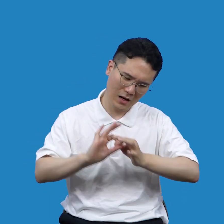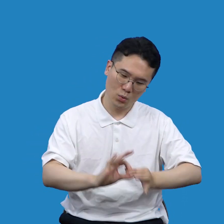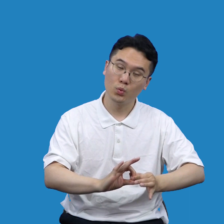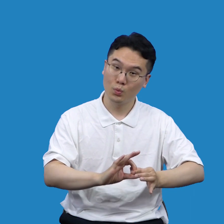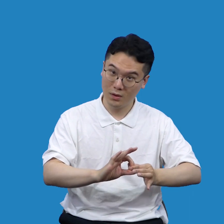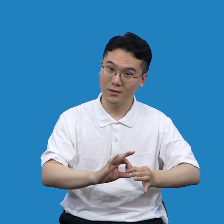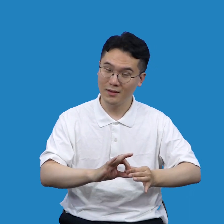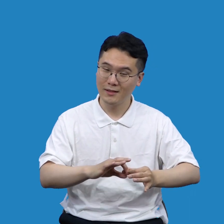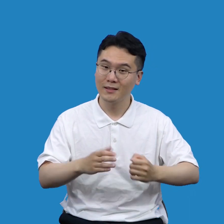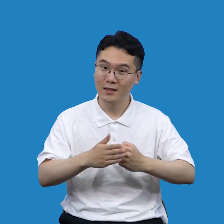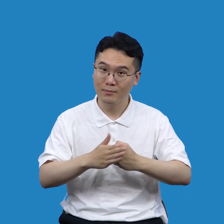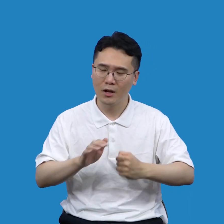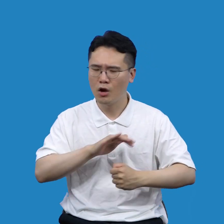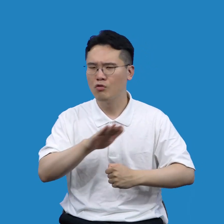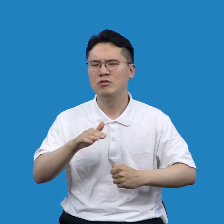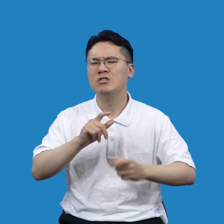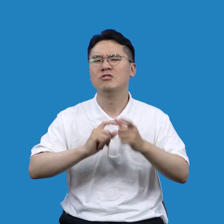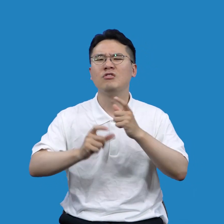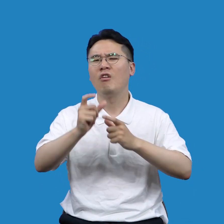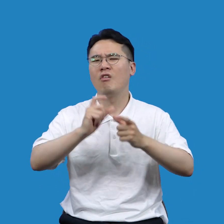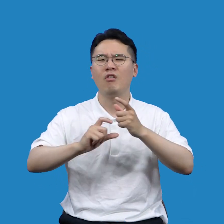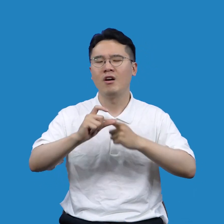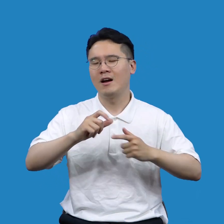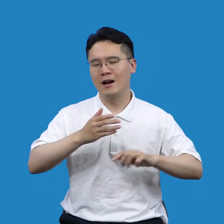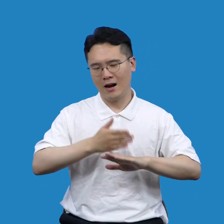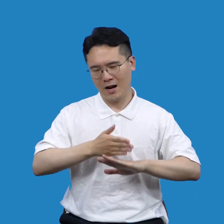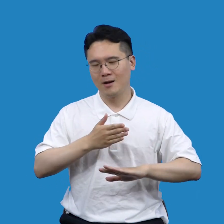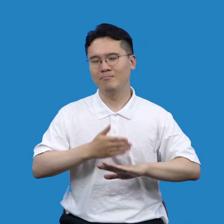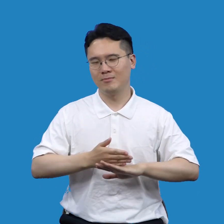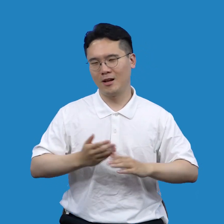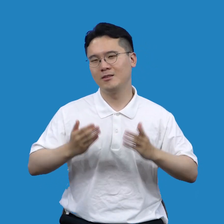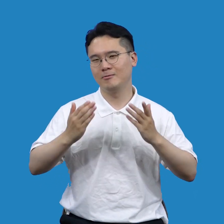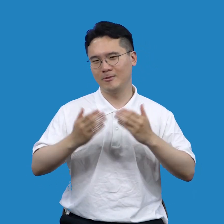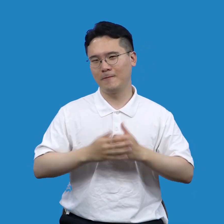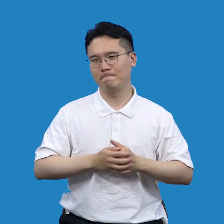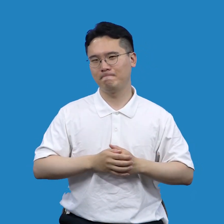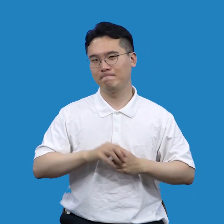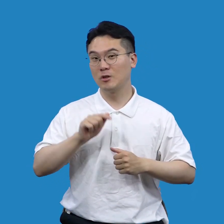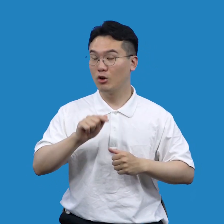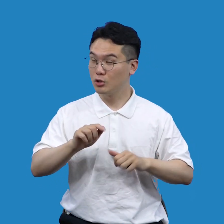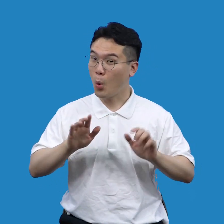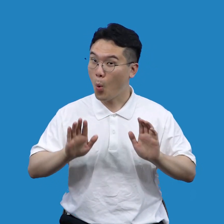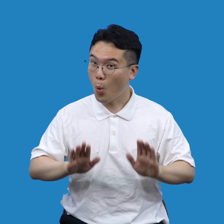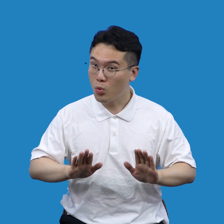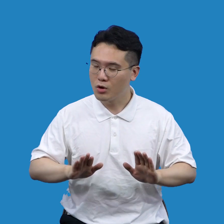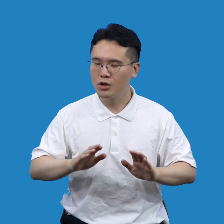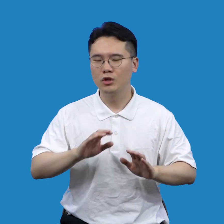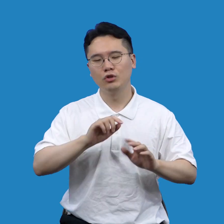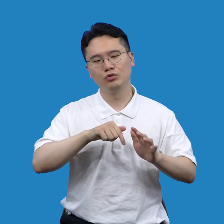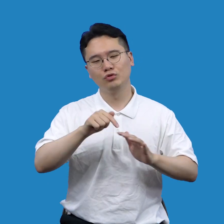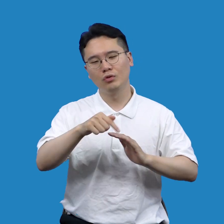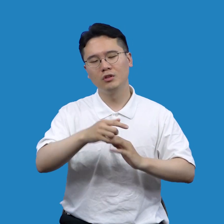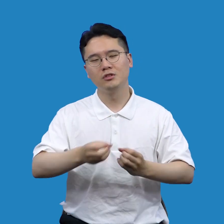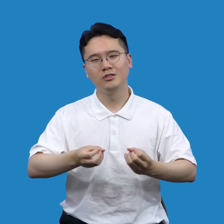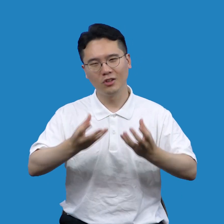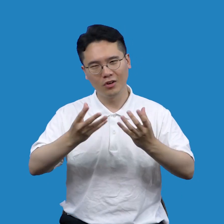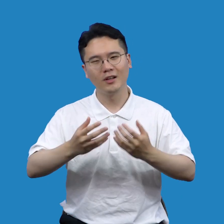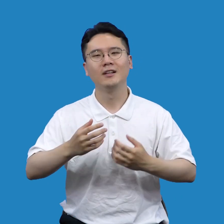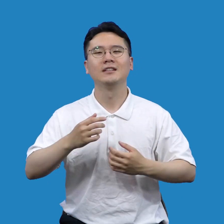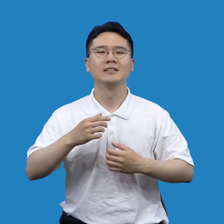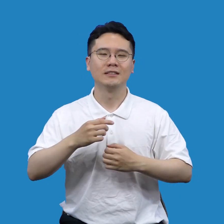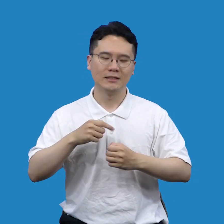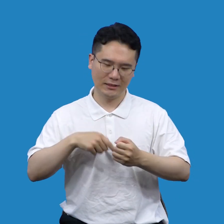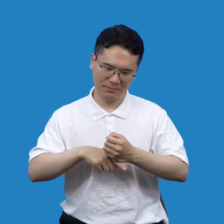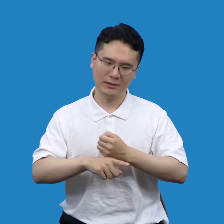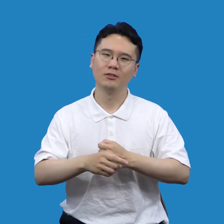때문에 우리는 더욱 감사를 드립니다. 이것이 바로 6월절의 오늘의 의미인 것입니다. 이것이 바로